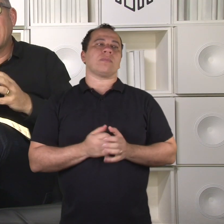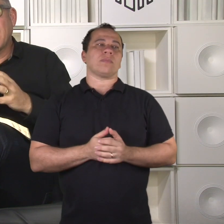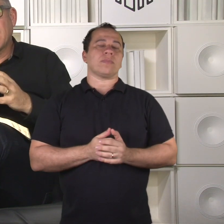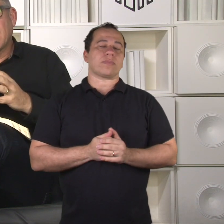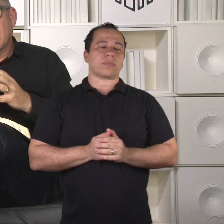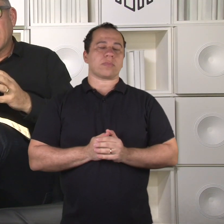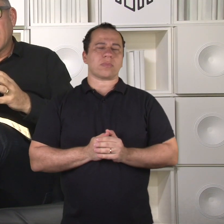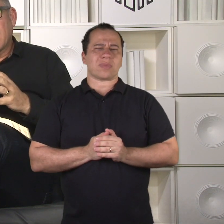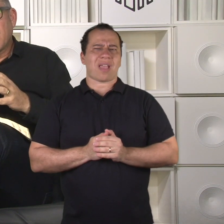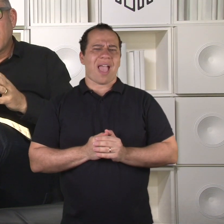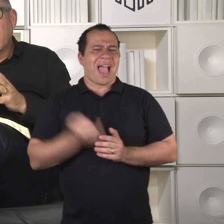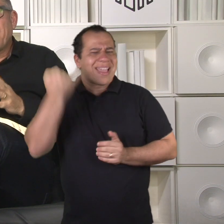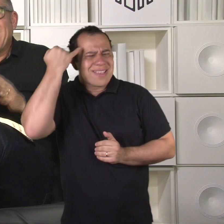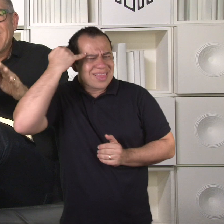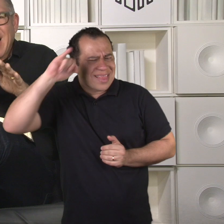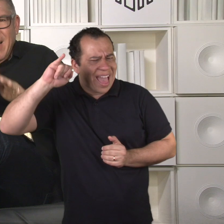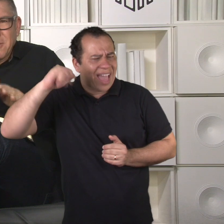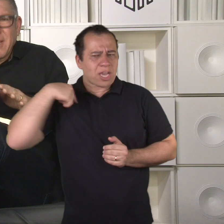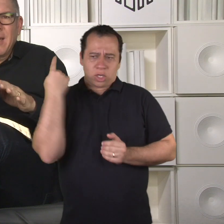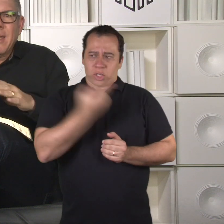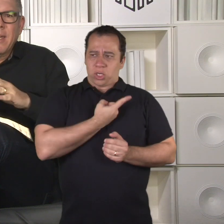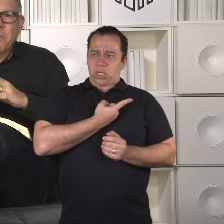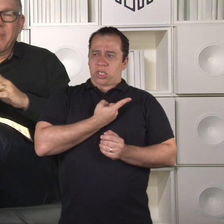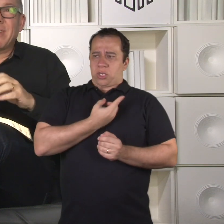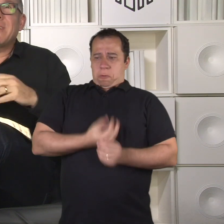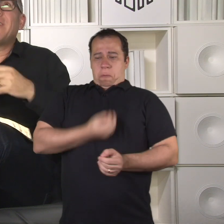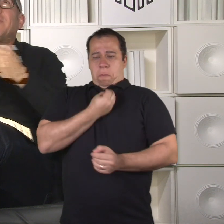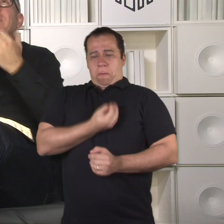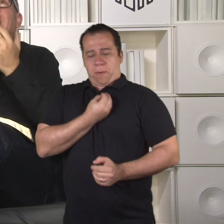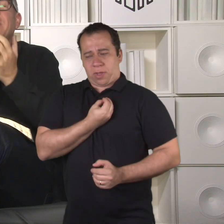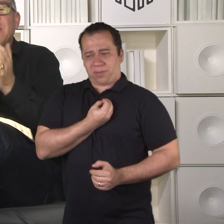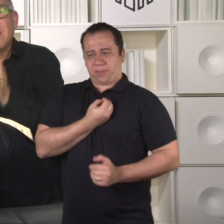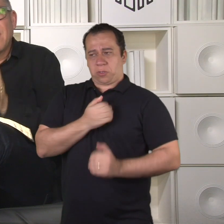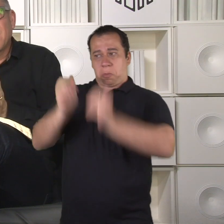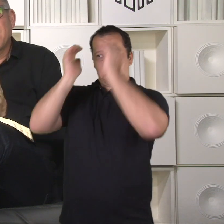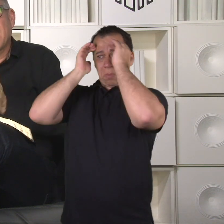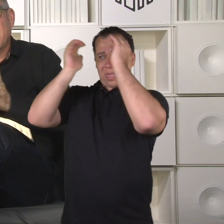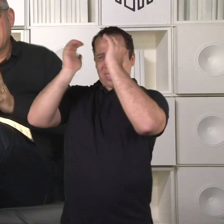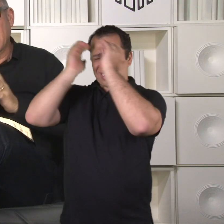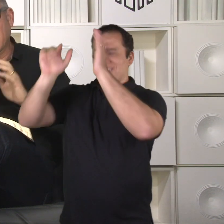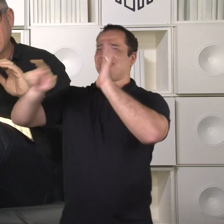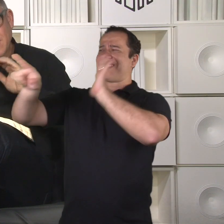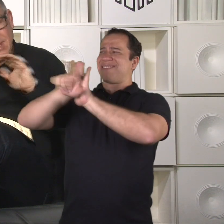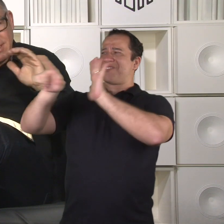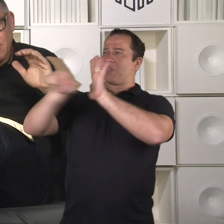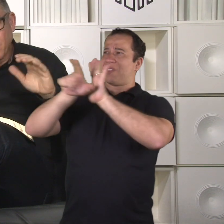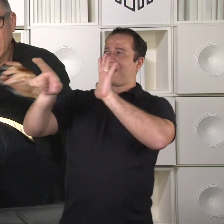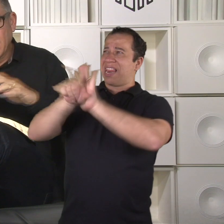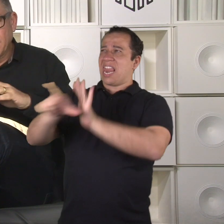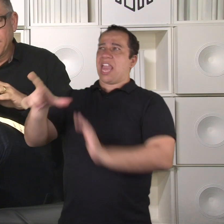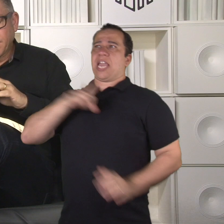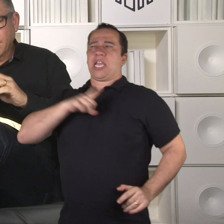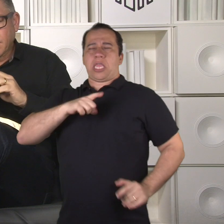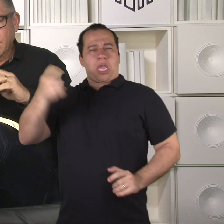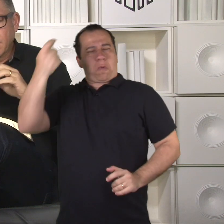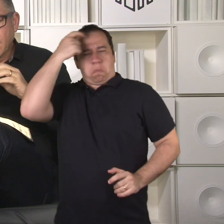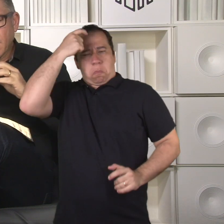a lei, esse jugo pesado da lei para fazer a vontade de Deus e a gente ter a consciência